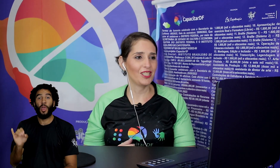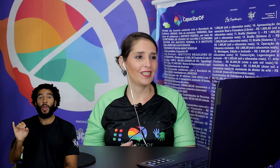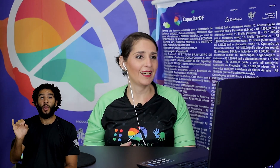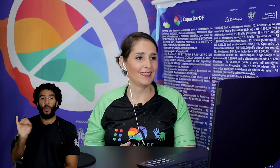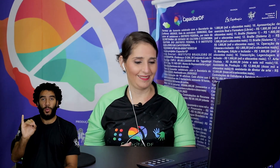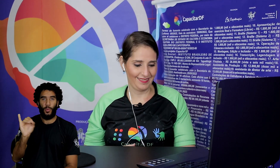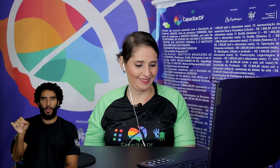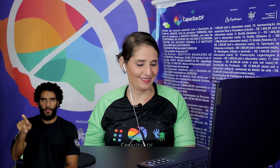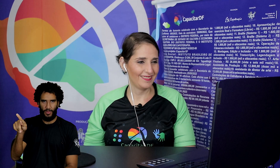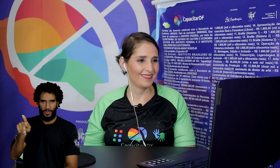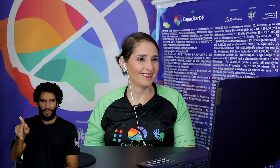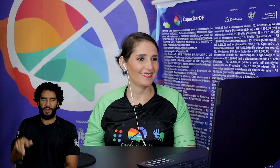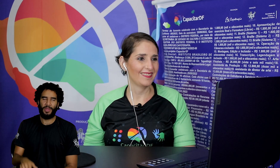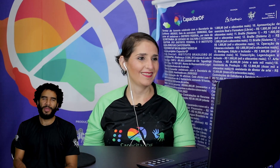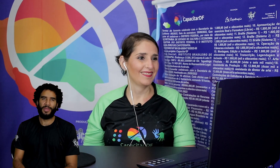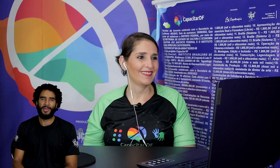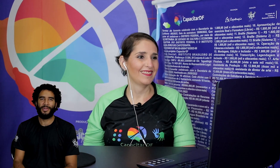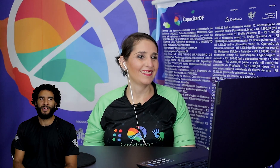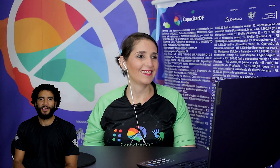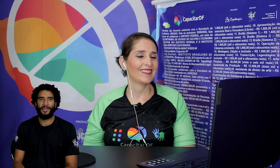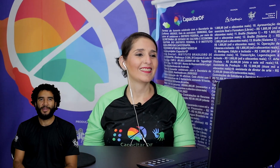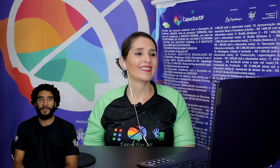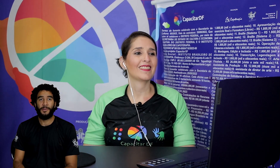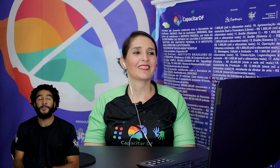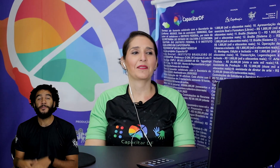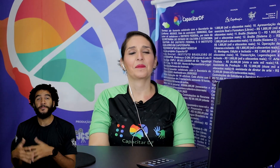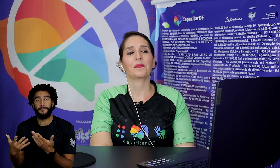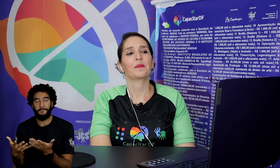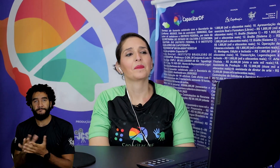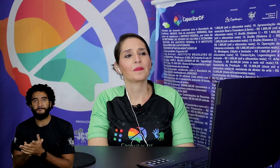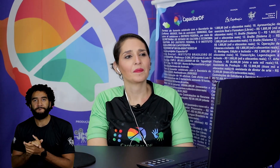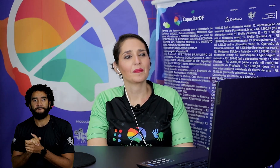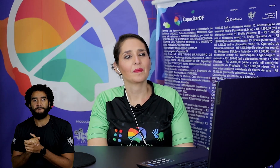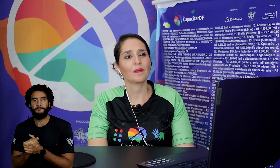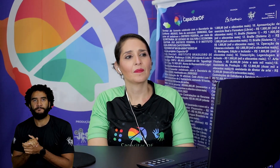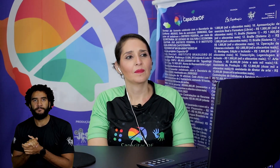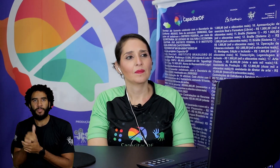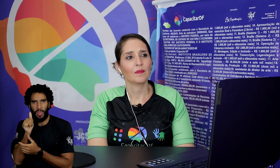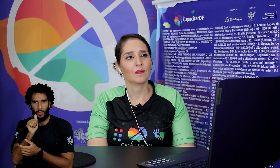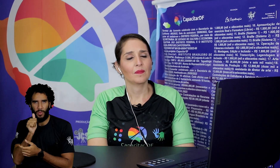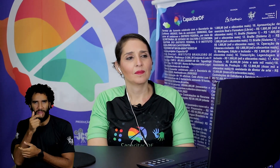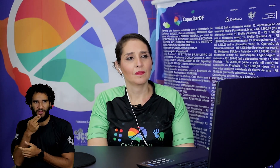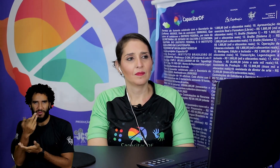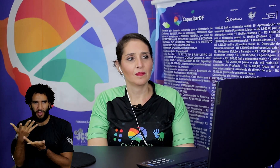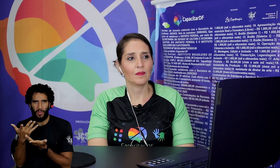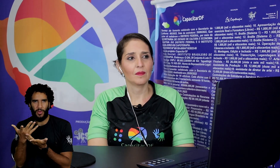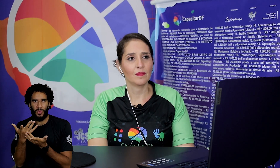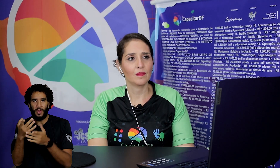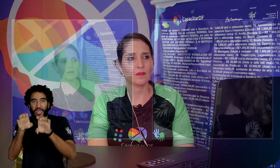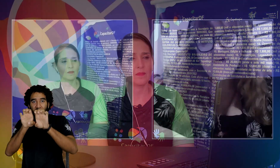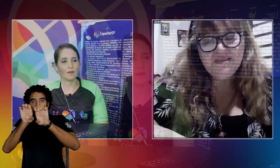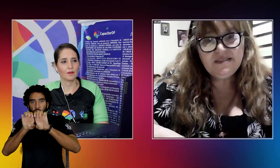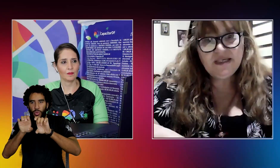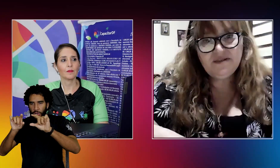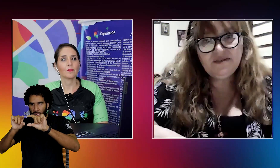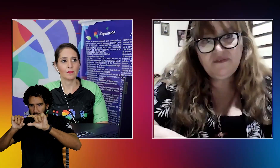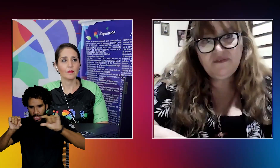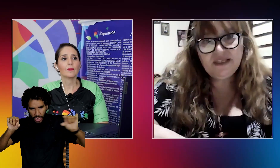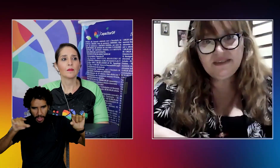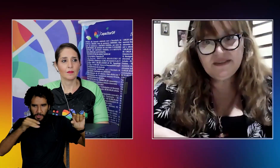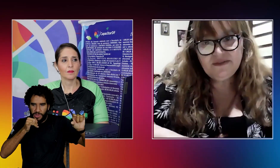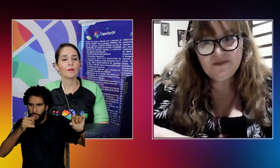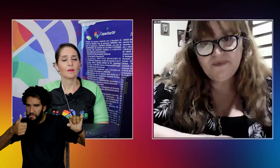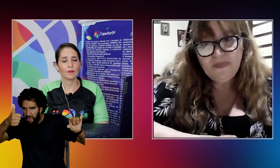Bom dia. Sim, é porque quando ela estava falando sobre a estrutura da organização da